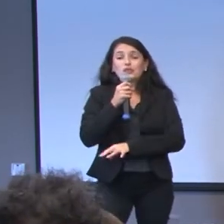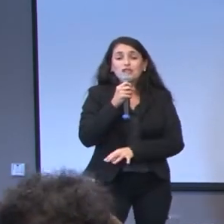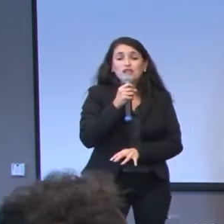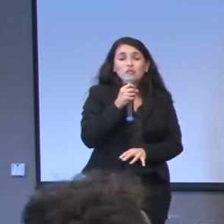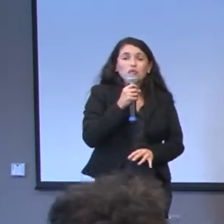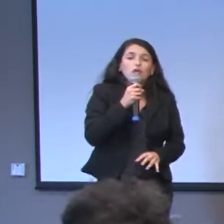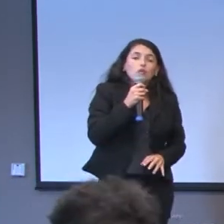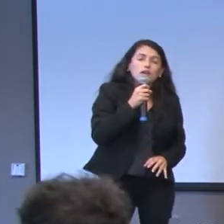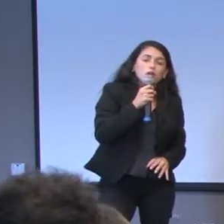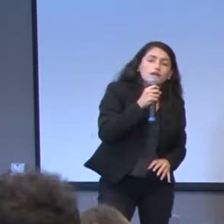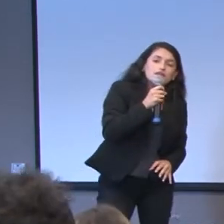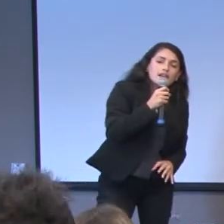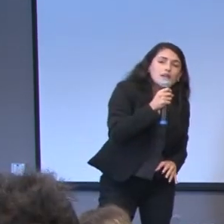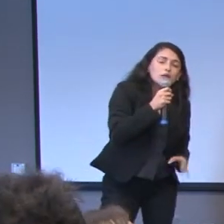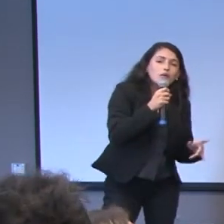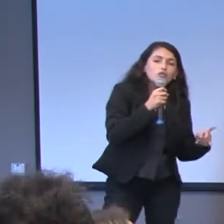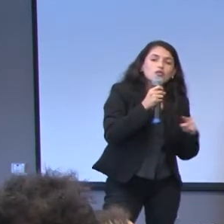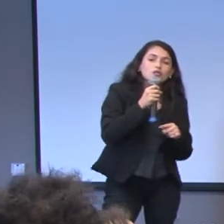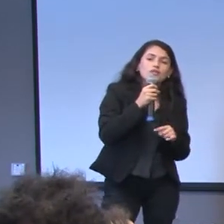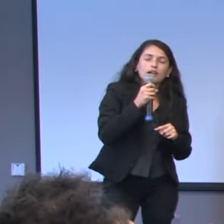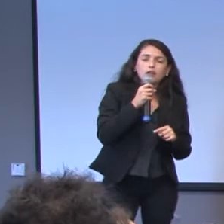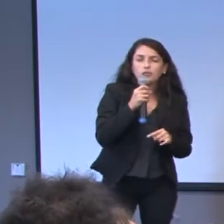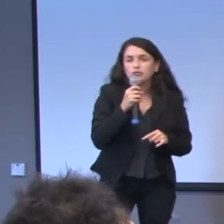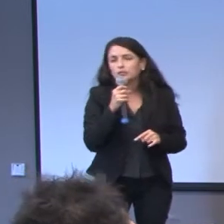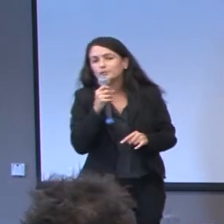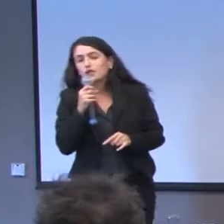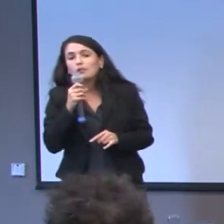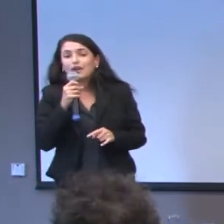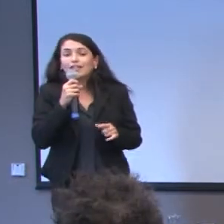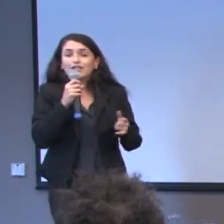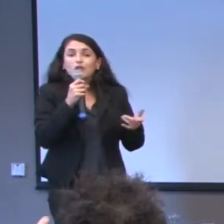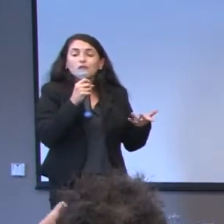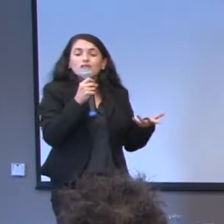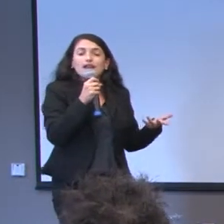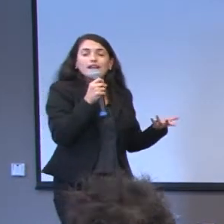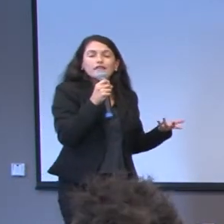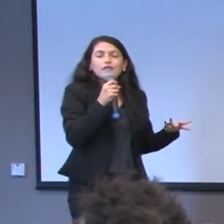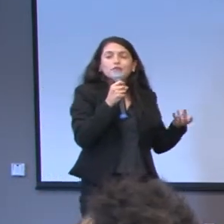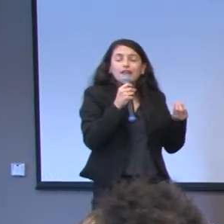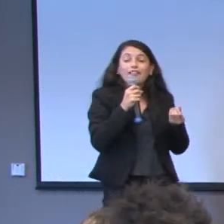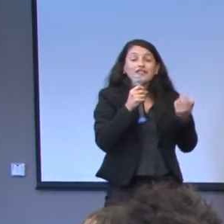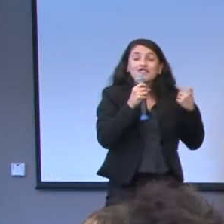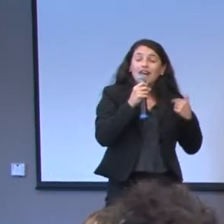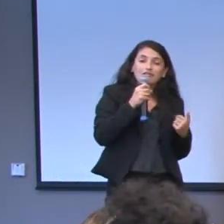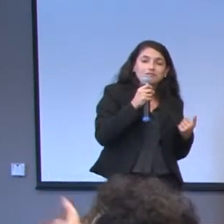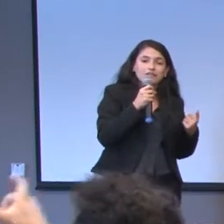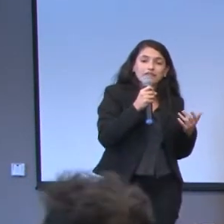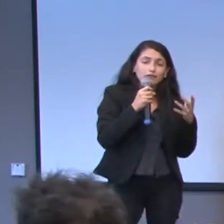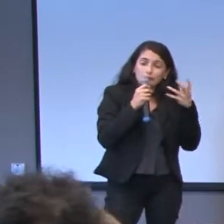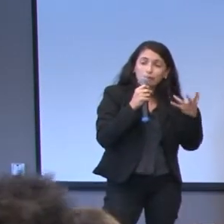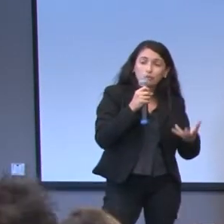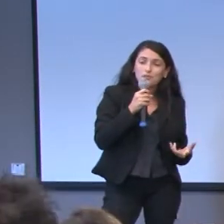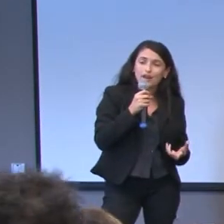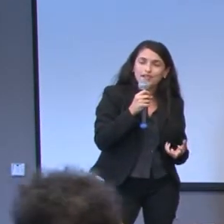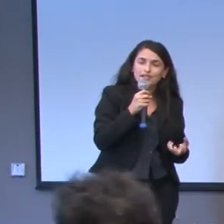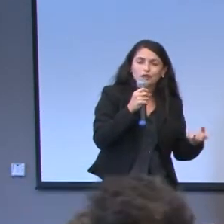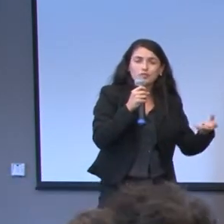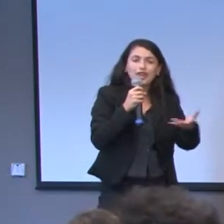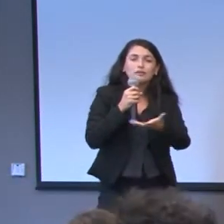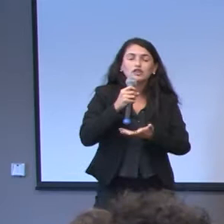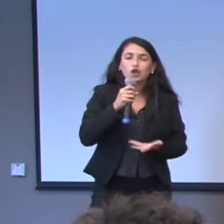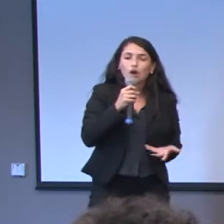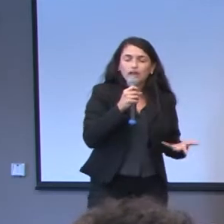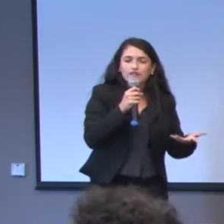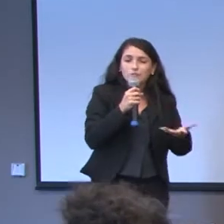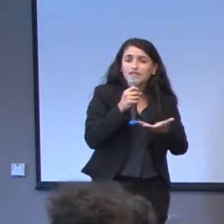na inclusão, o que eu percebo, quando o surdo está incluso, parece que ele consegue avançar, ele evolui mais, ele